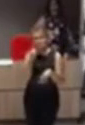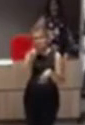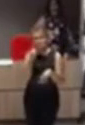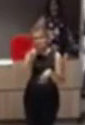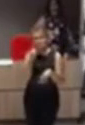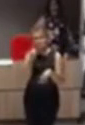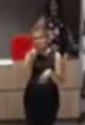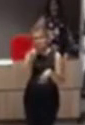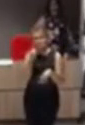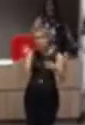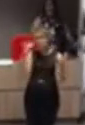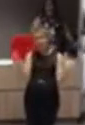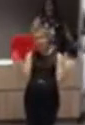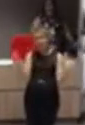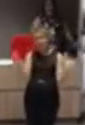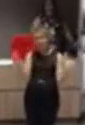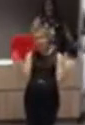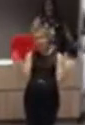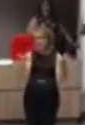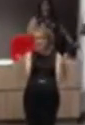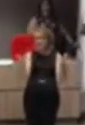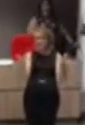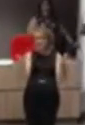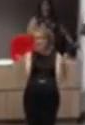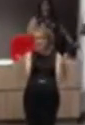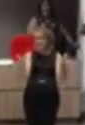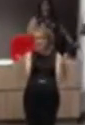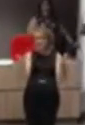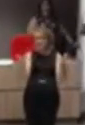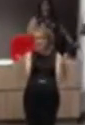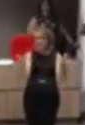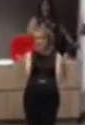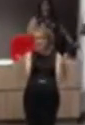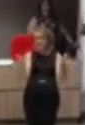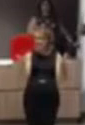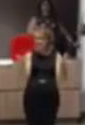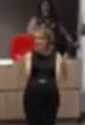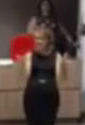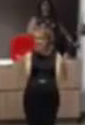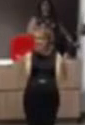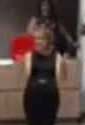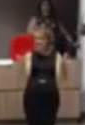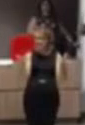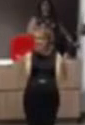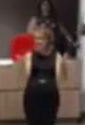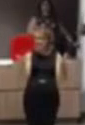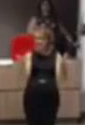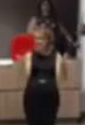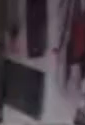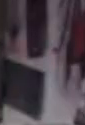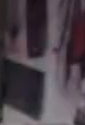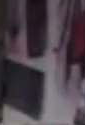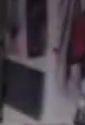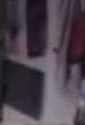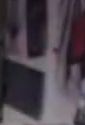E enalteço aqui, faço questão de enaltecer a importância do Mecanismo de Prevenção ao Combate à Tortura.